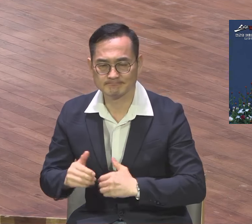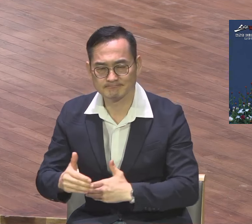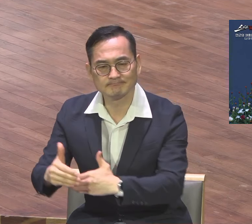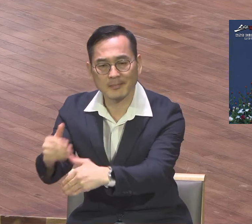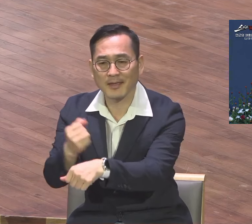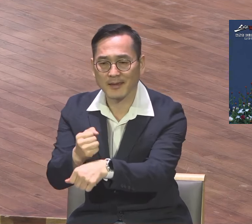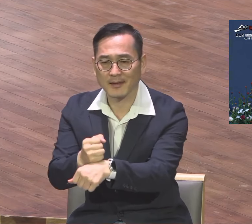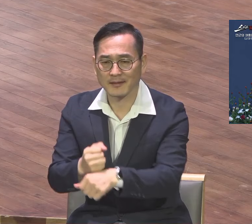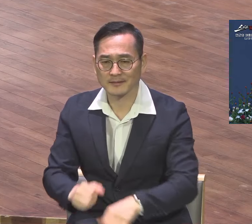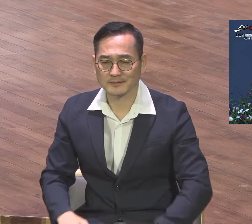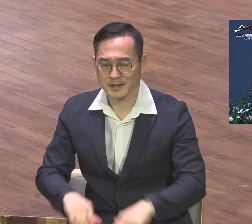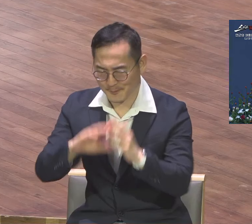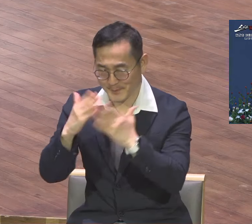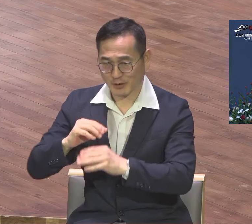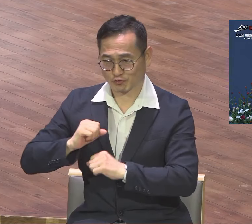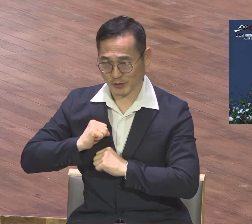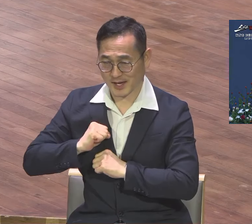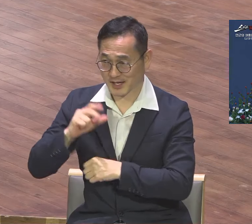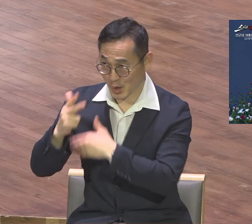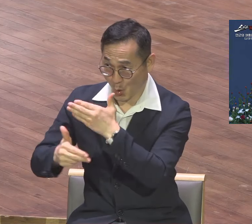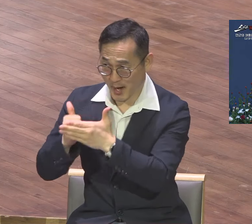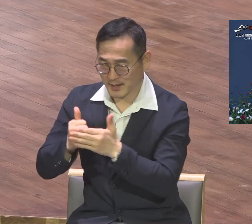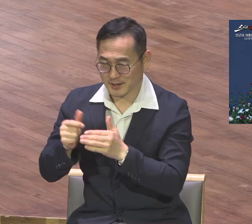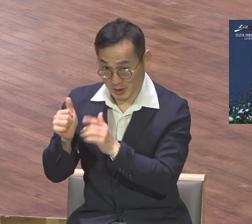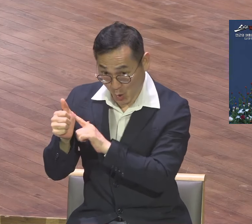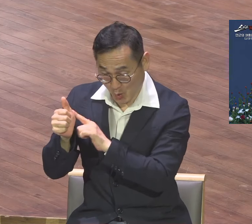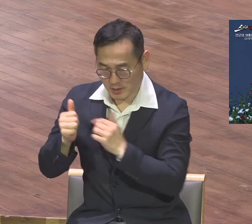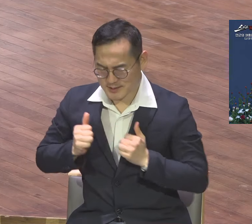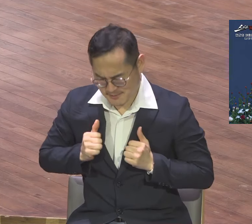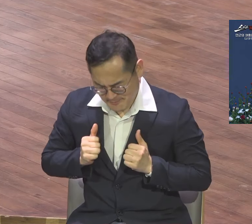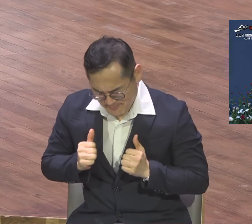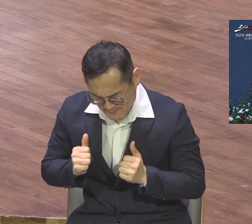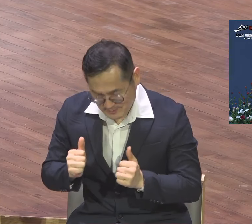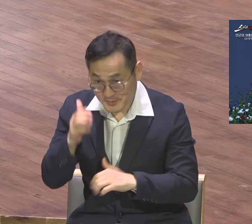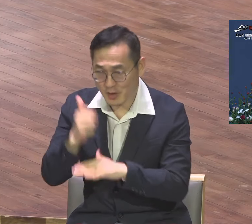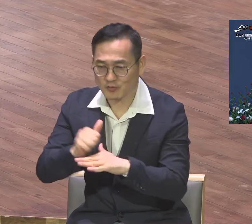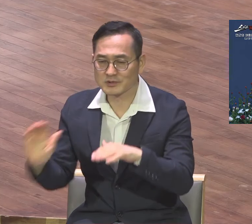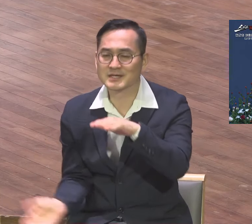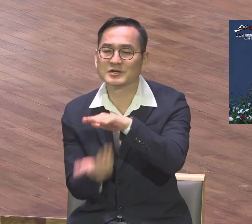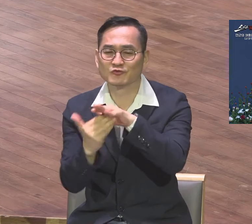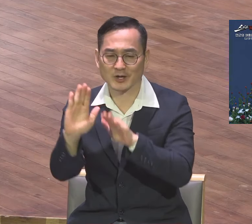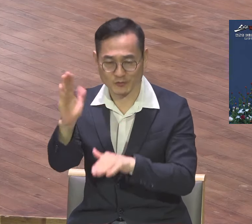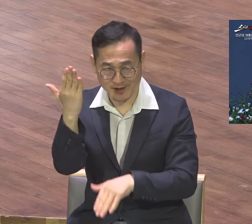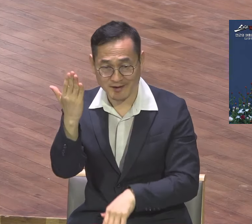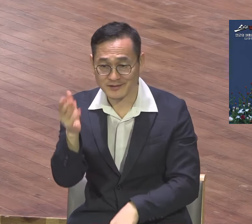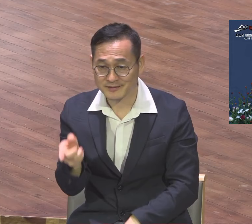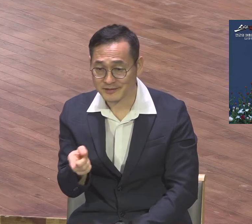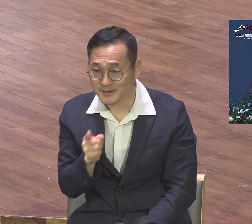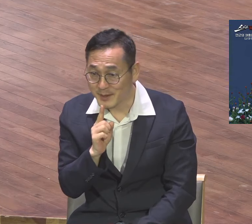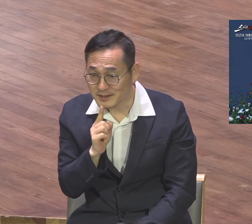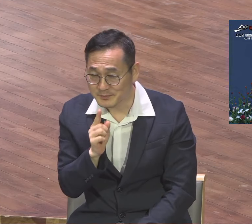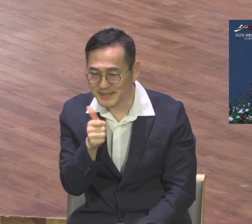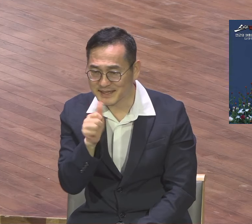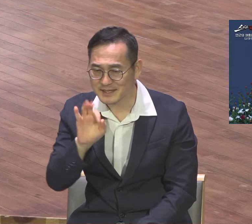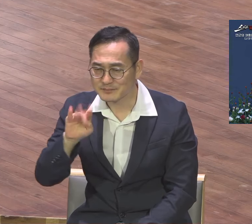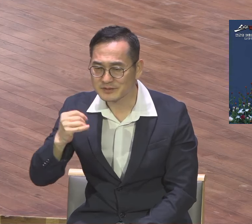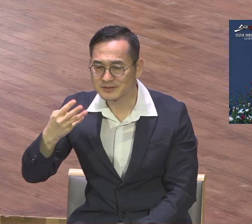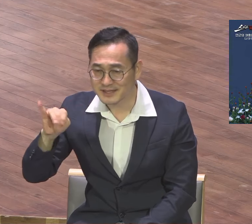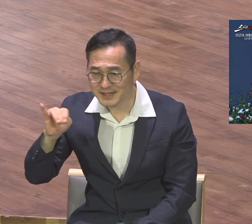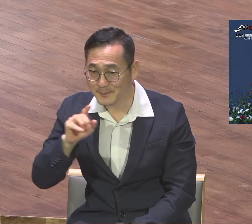만군의 여호와 열심히 이를 이루리라. 만군의 여호와, 이 말은 히브리 말로